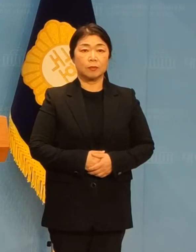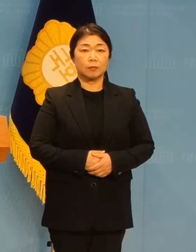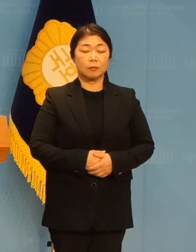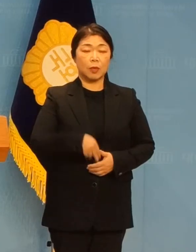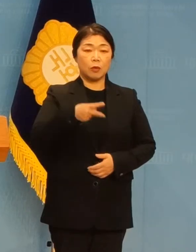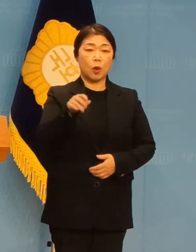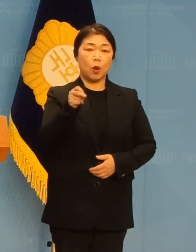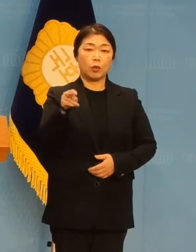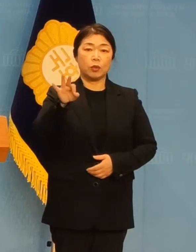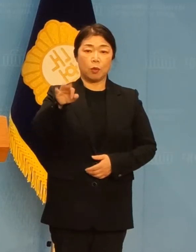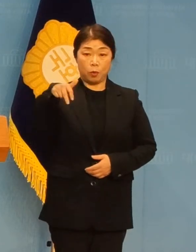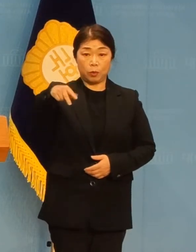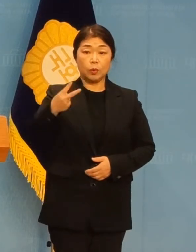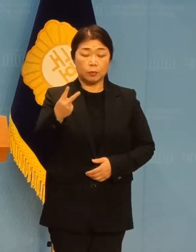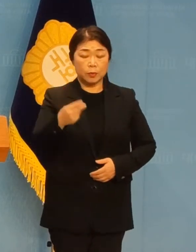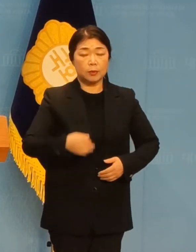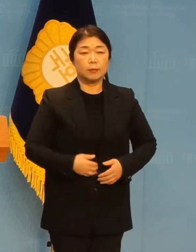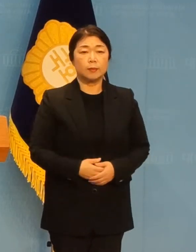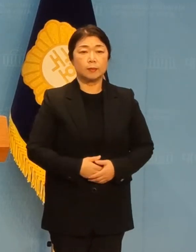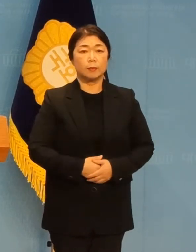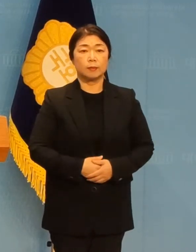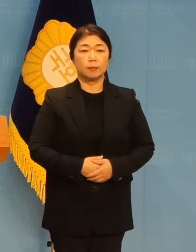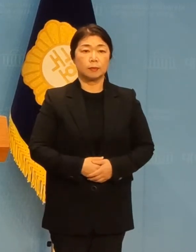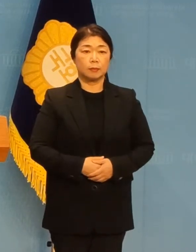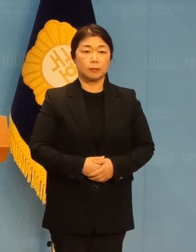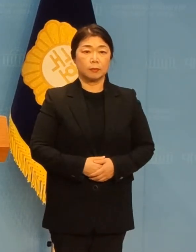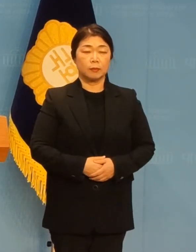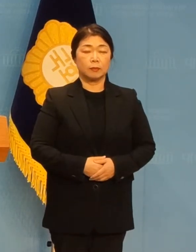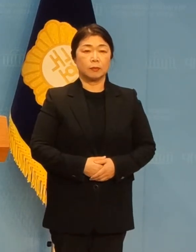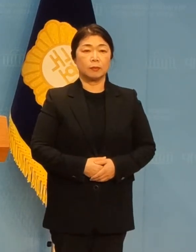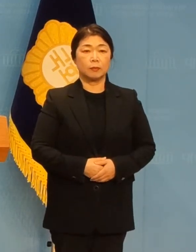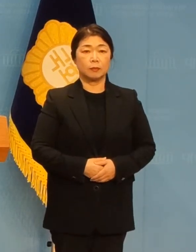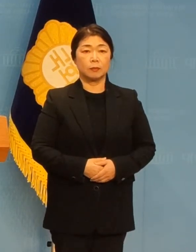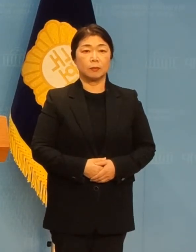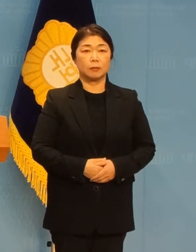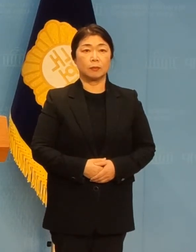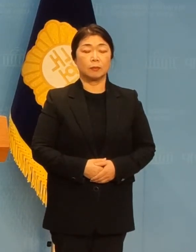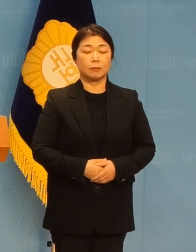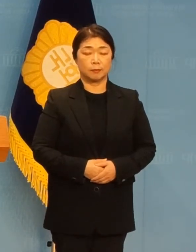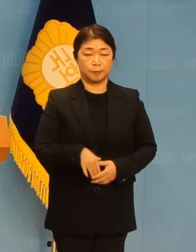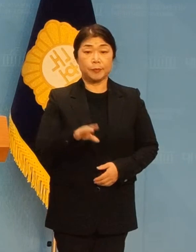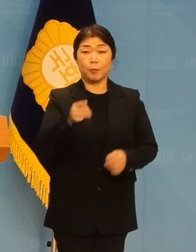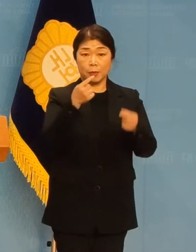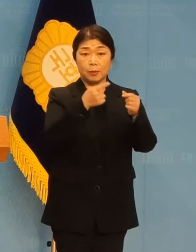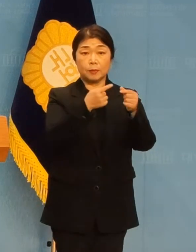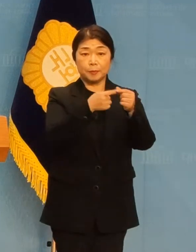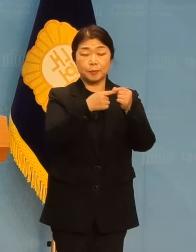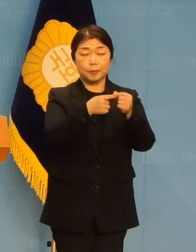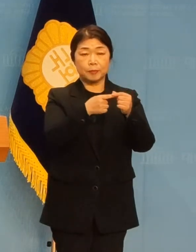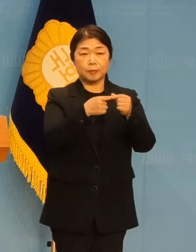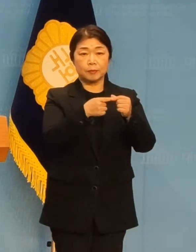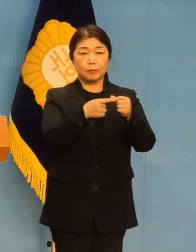서영교 국회의원입니다. 먼저